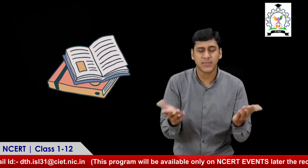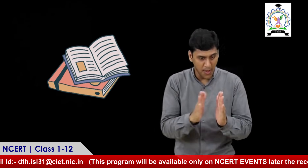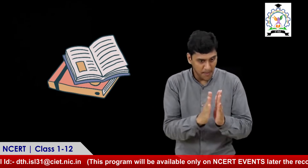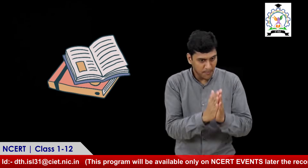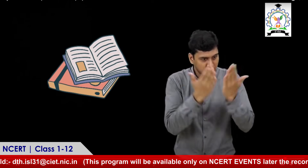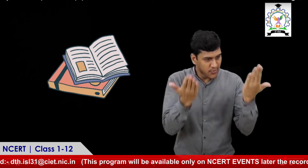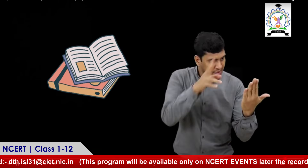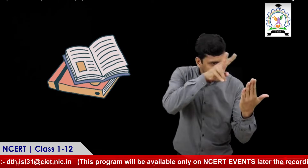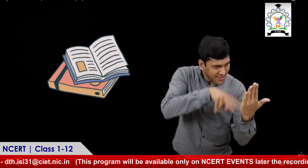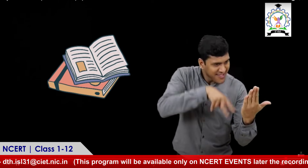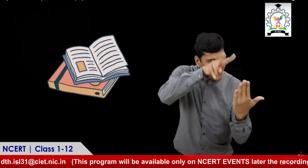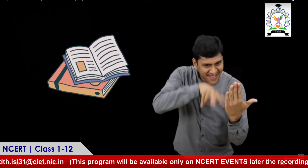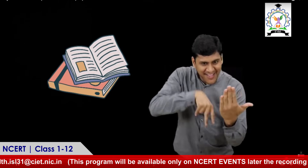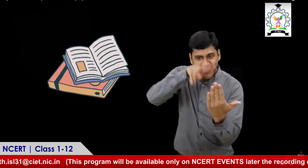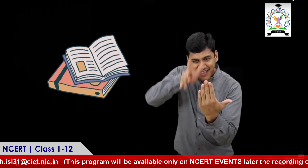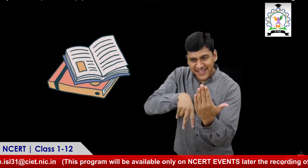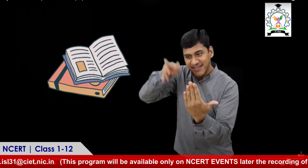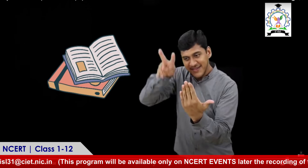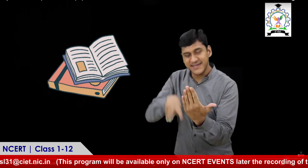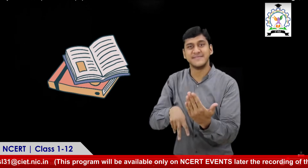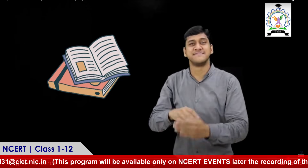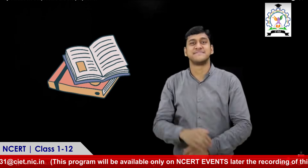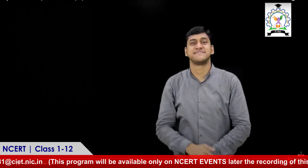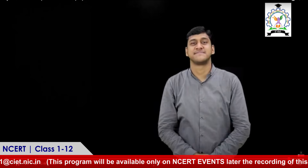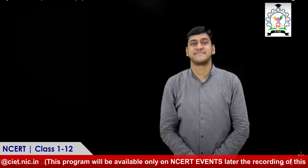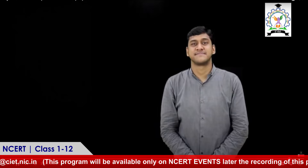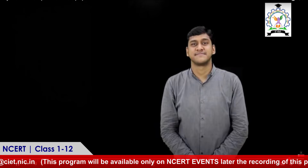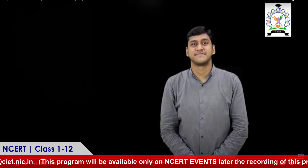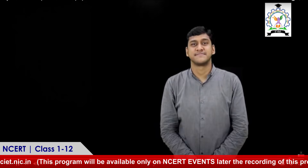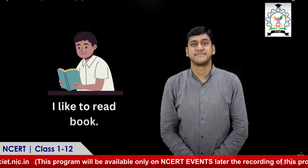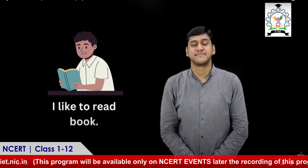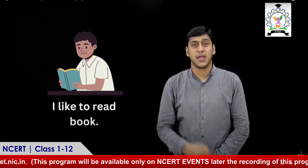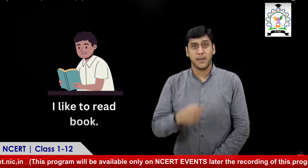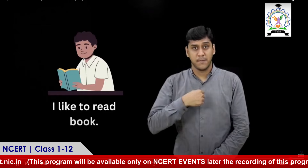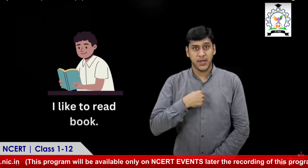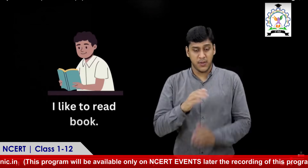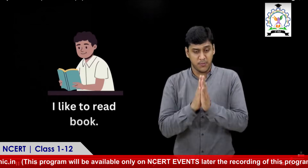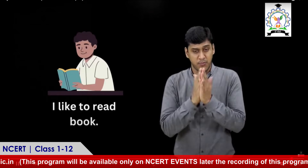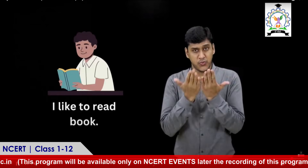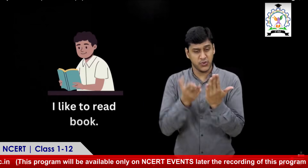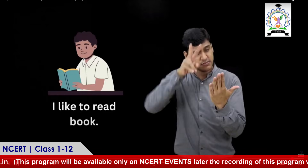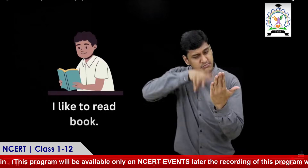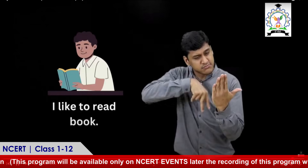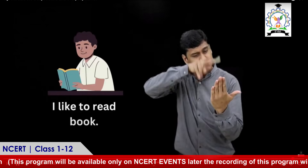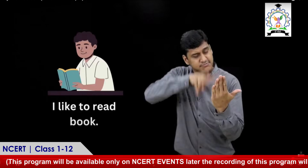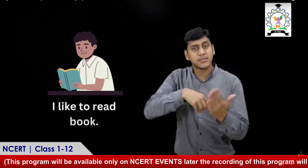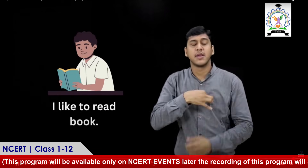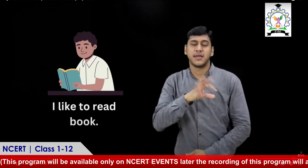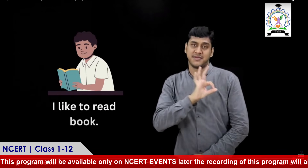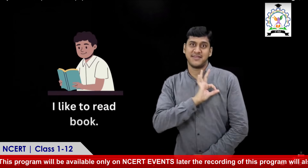किताब को खोलकर हम जिस प्रकार उसे पढ़ते हैं, संकेत भी उसी प्रकार है। मुझे किताब